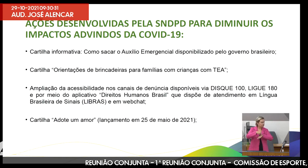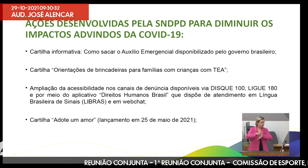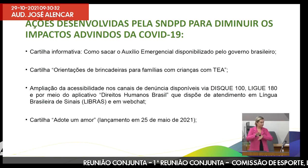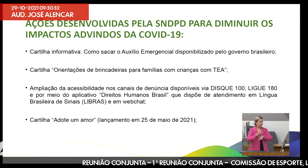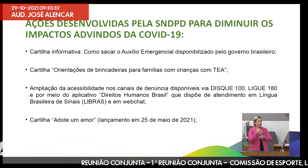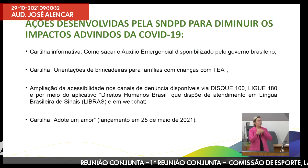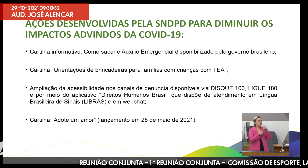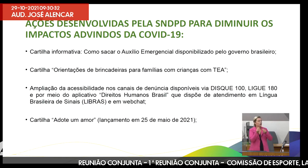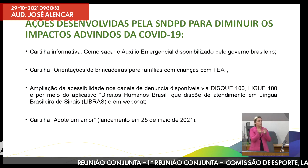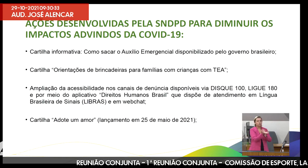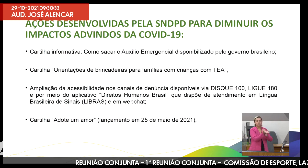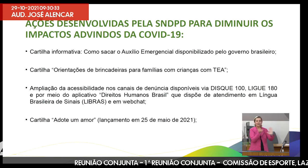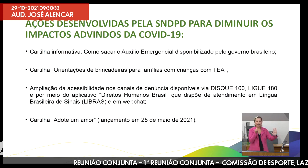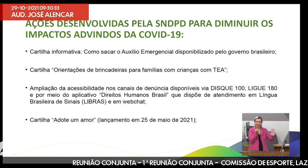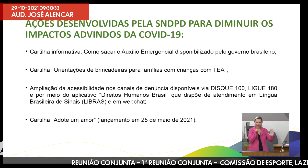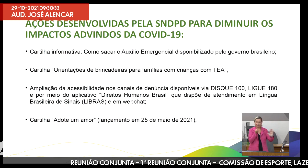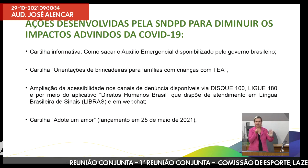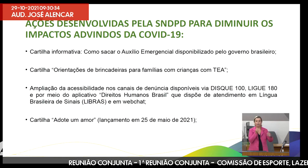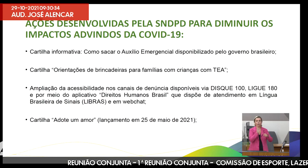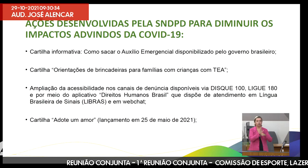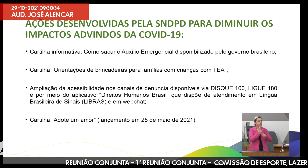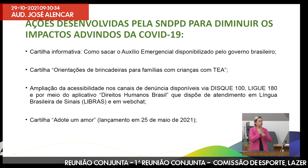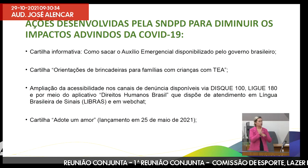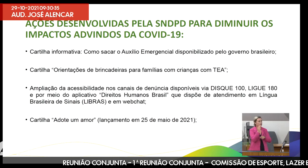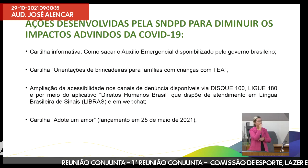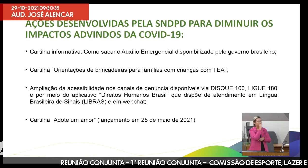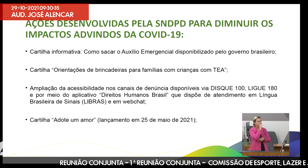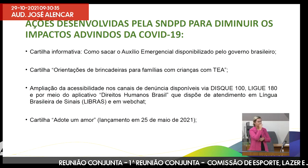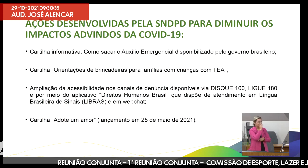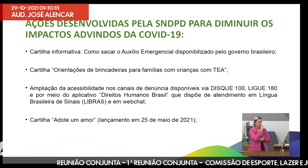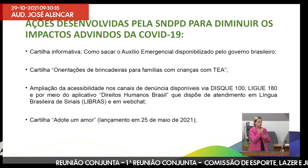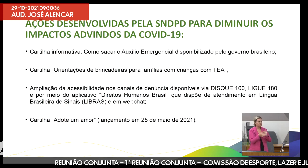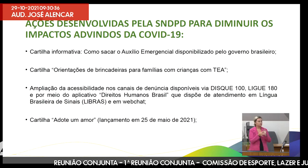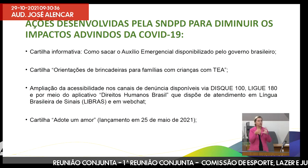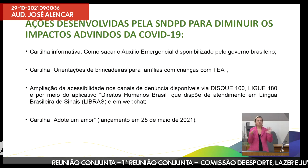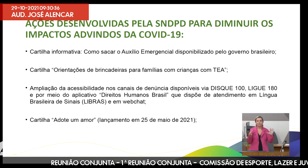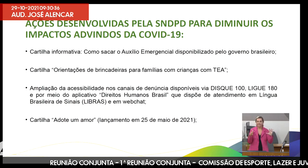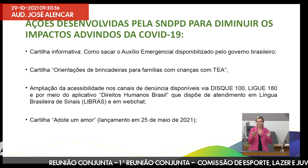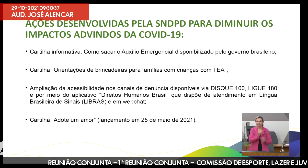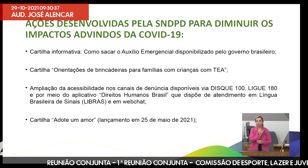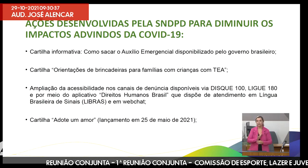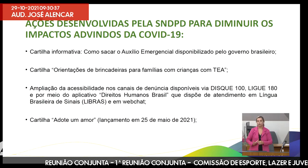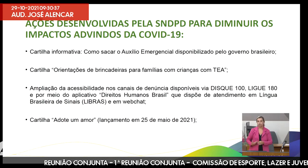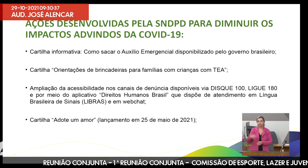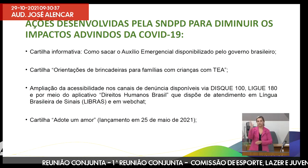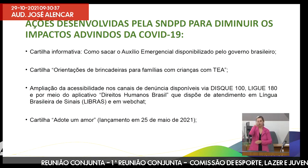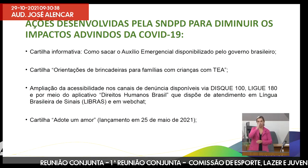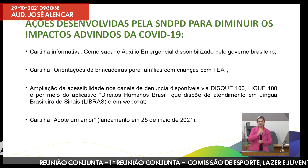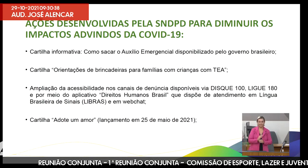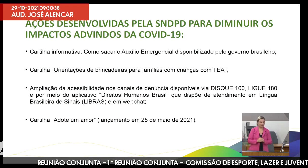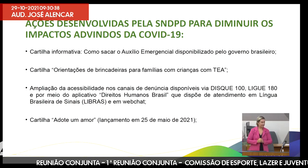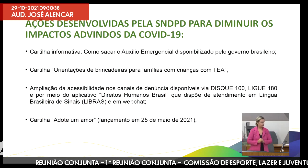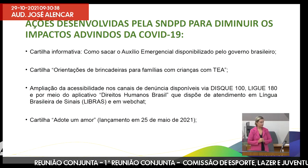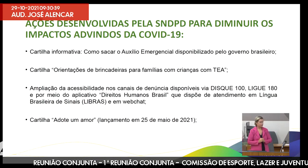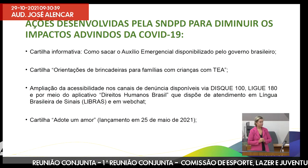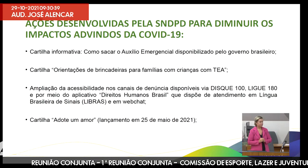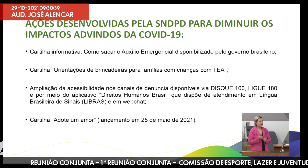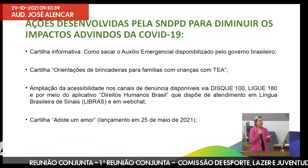Uma cartilha informativa sobre como sacar o auxílio emergencial foi disponibilizada pelo governo brasileiro,